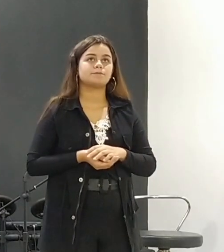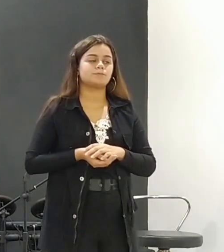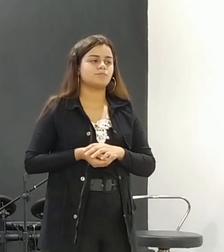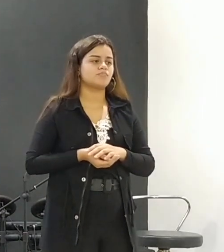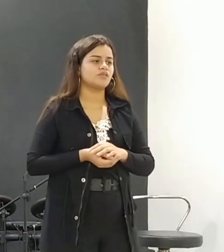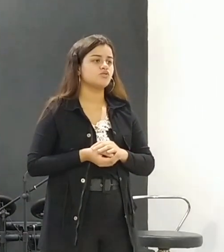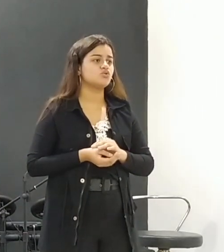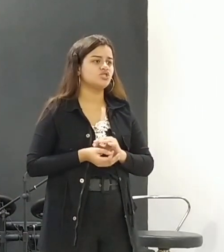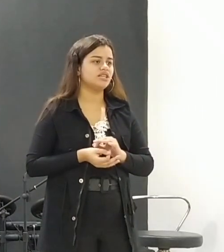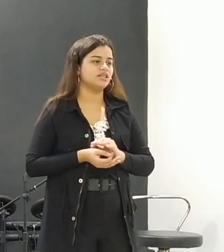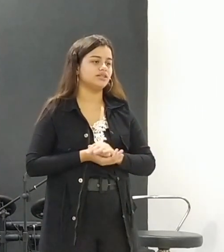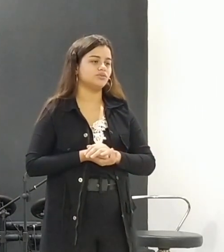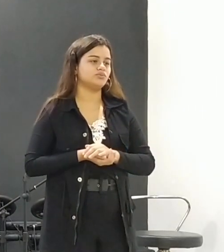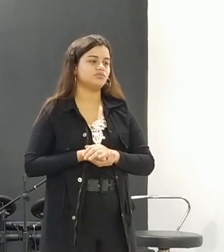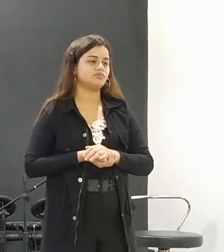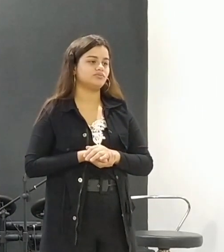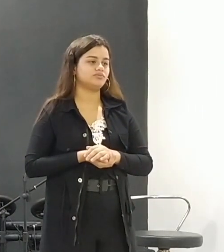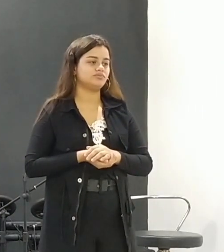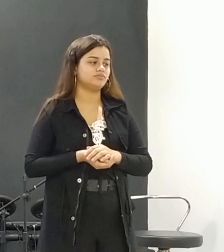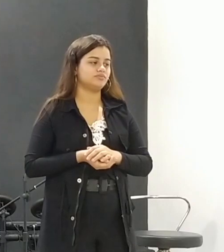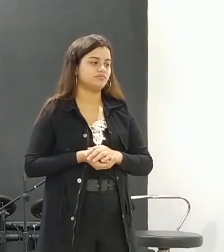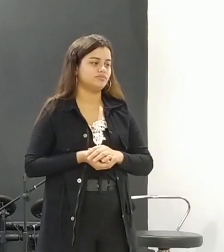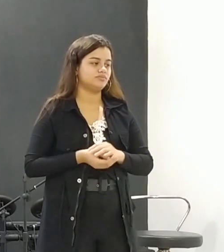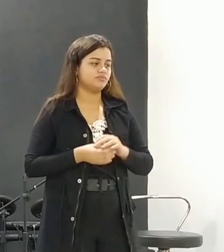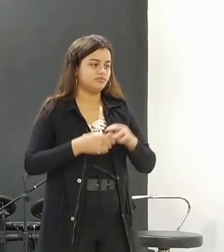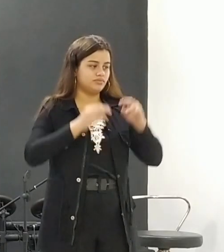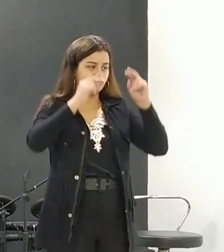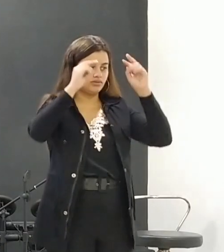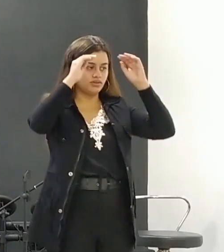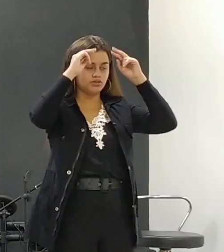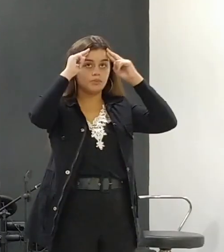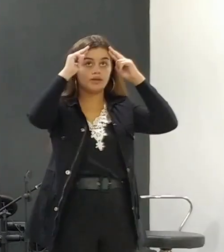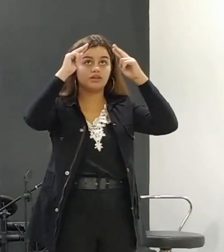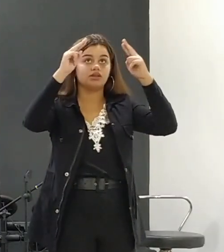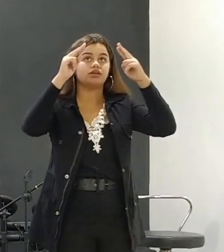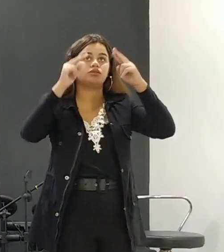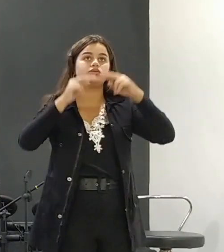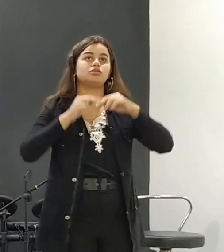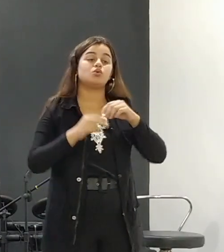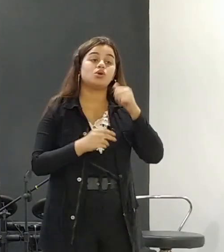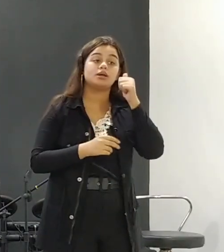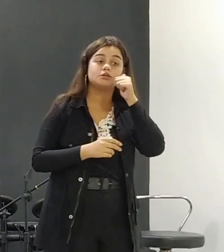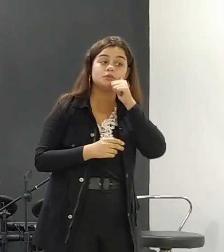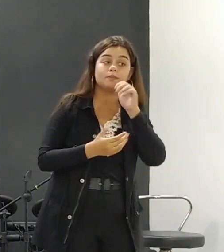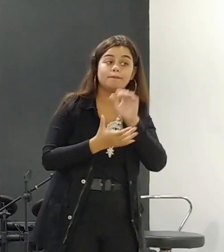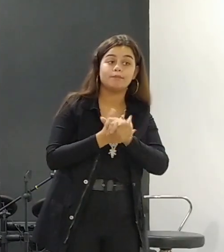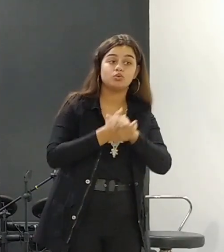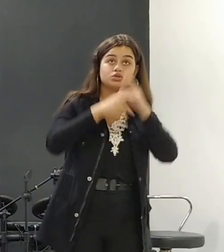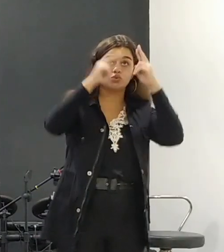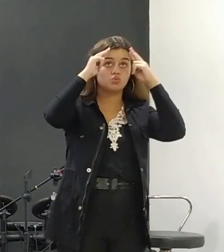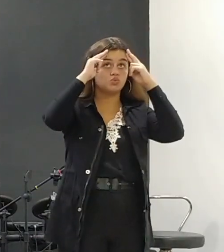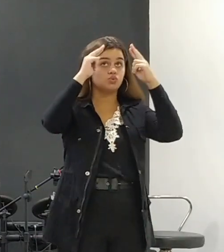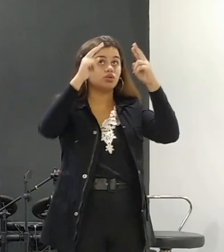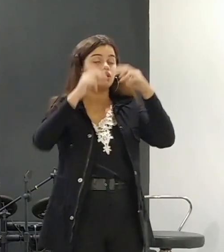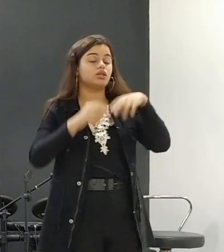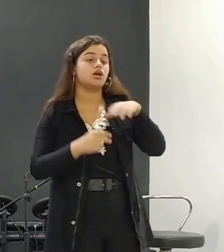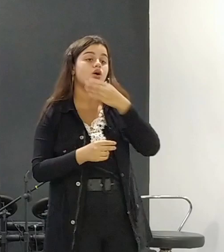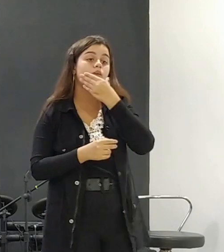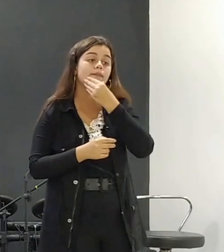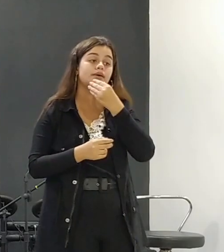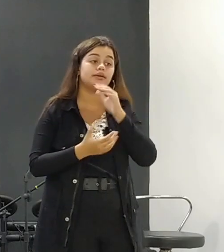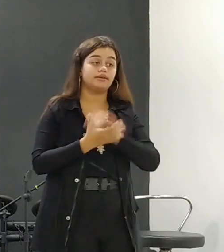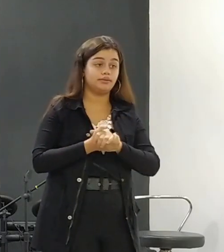sujeitando-vos uns aos outros no temor de Deus. Quando a esposa se sujeita ao marido, o marido tantas vezes se